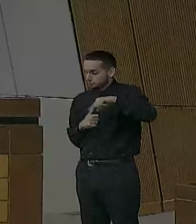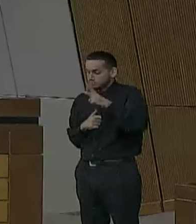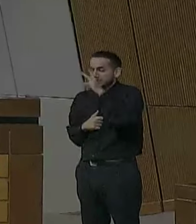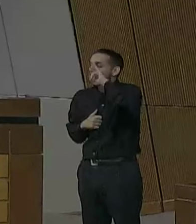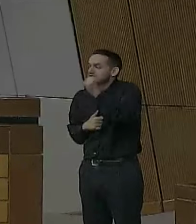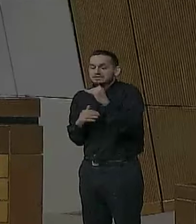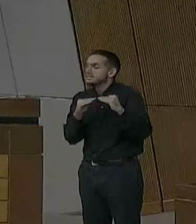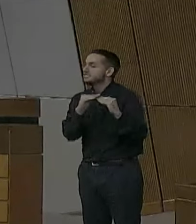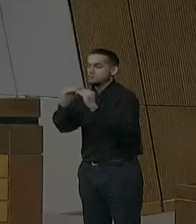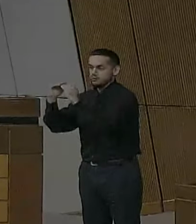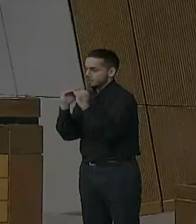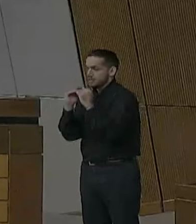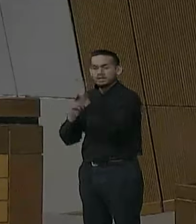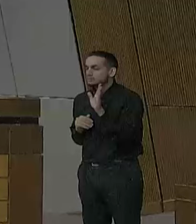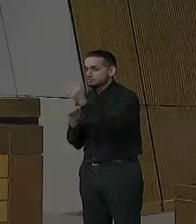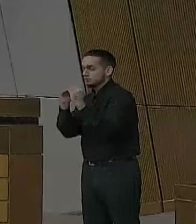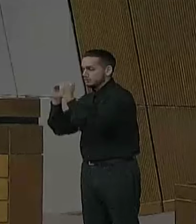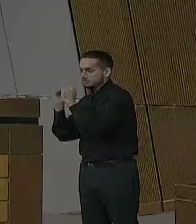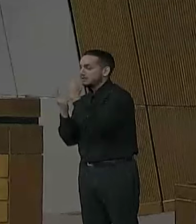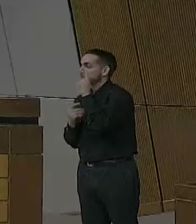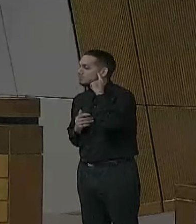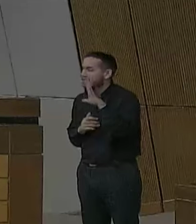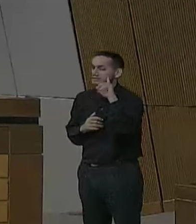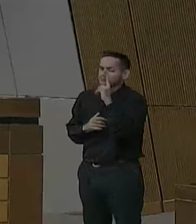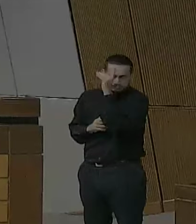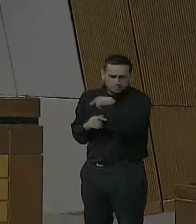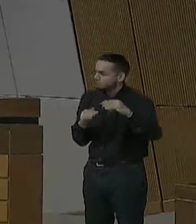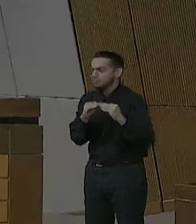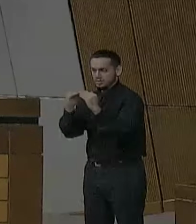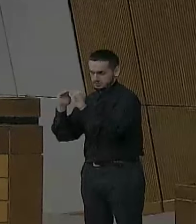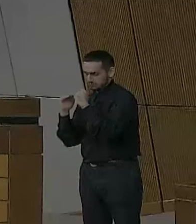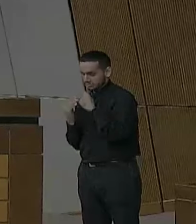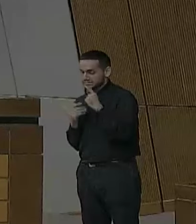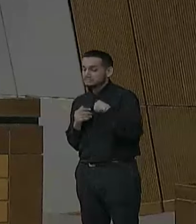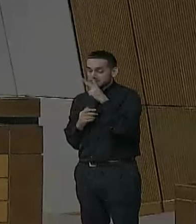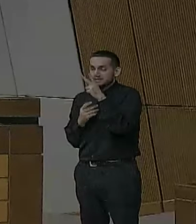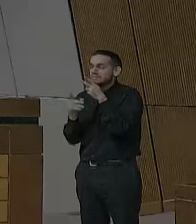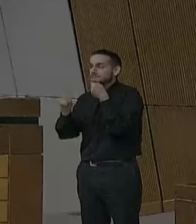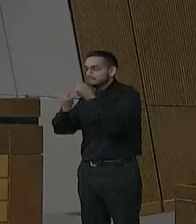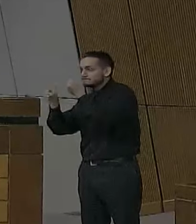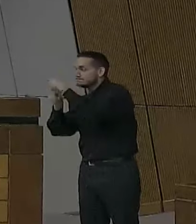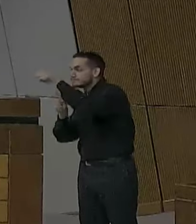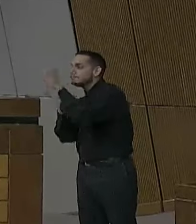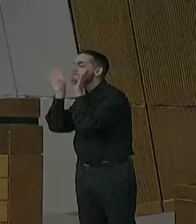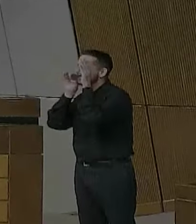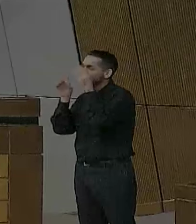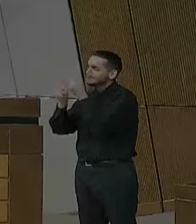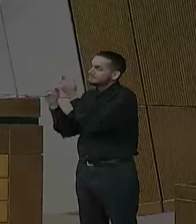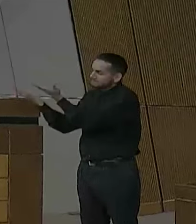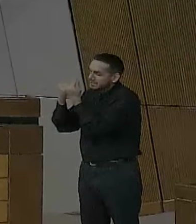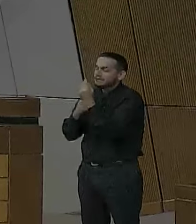camino es convencer a las empresas, convencer al sector privado como principal empleador del